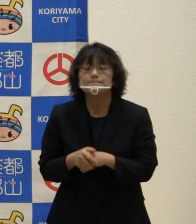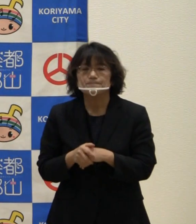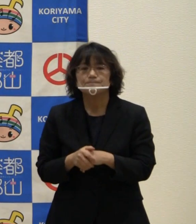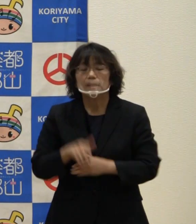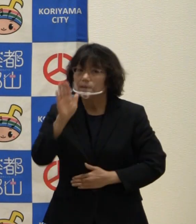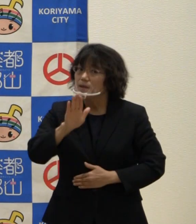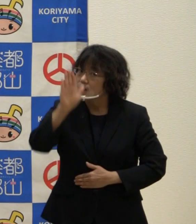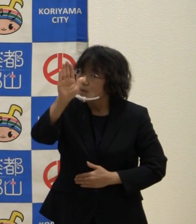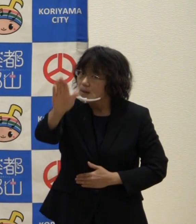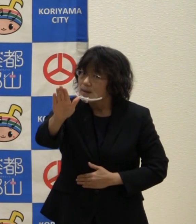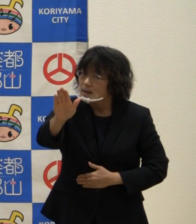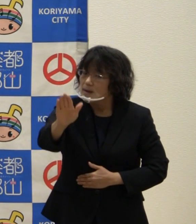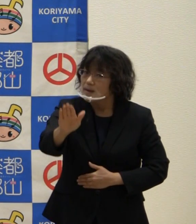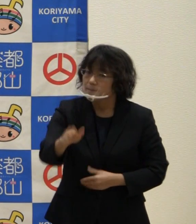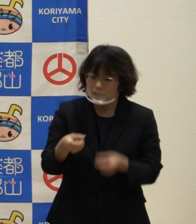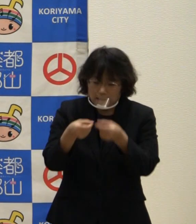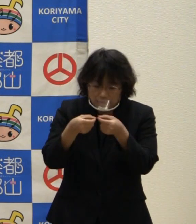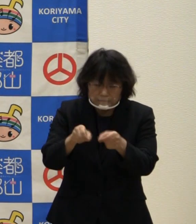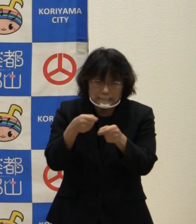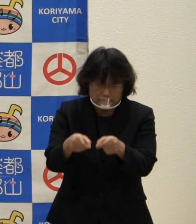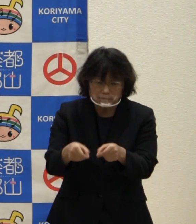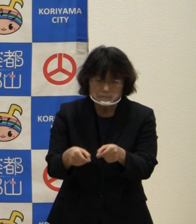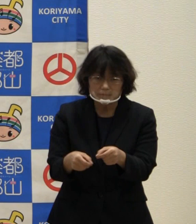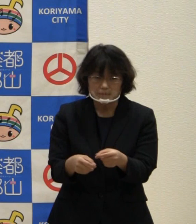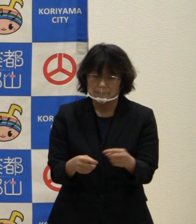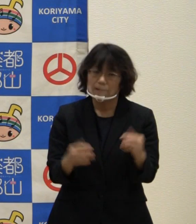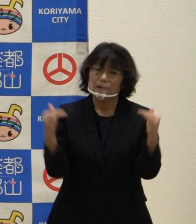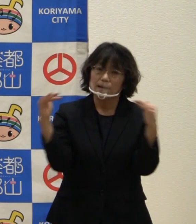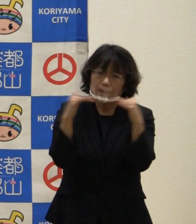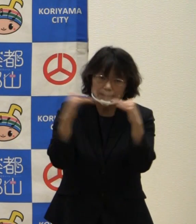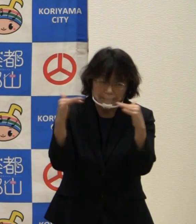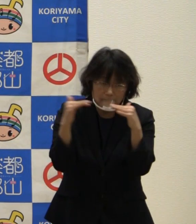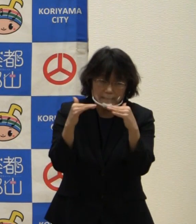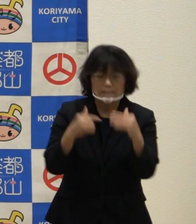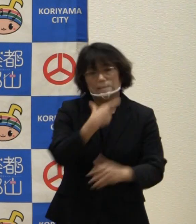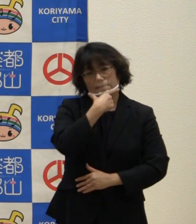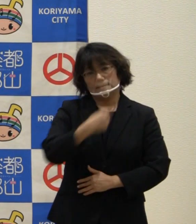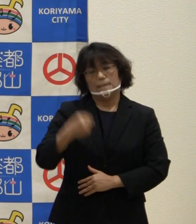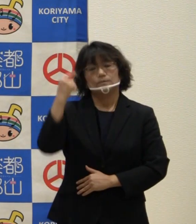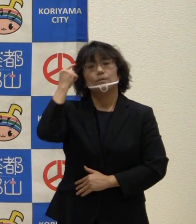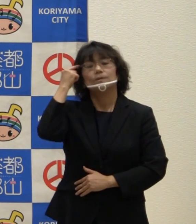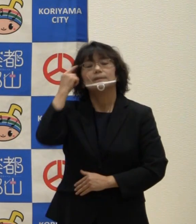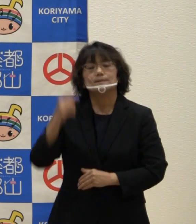から、より具体的に進めていきたいというふうに考えています。